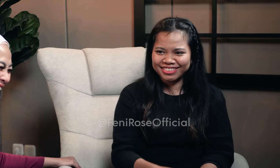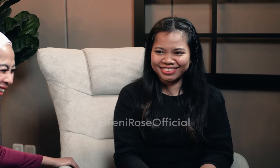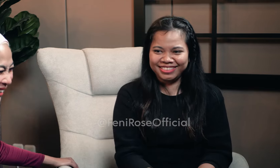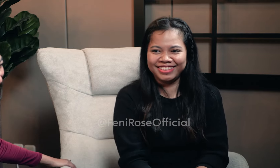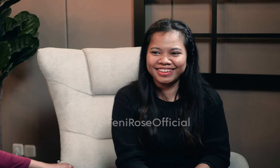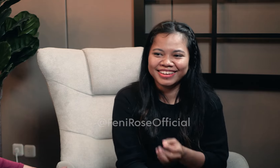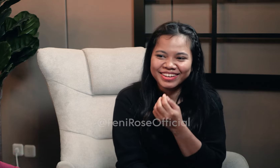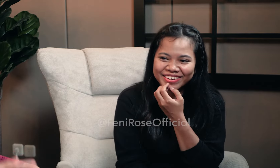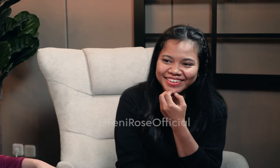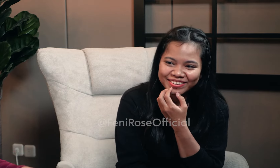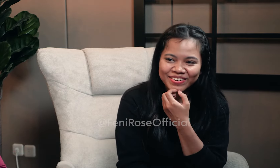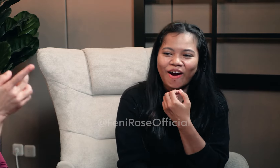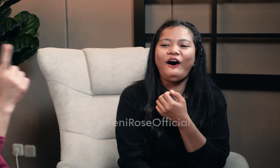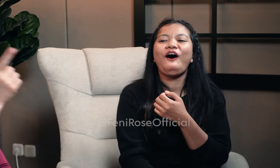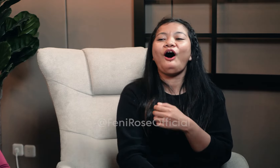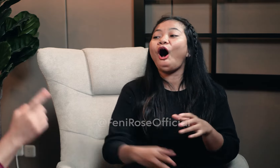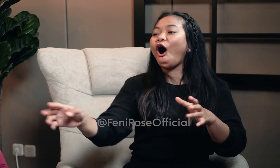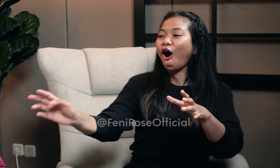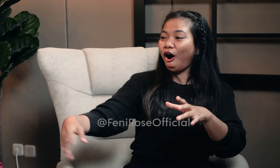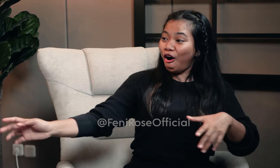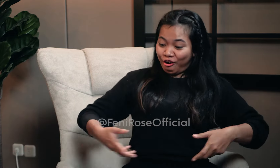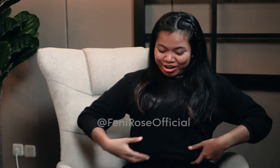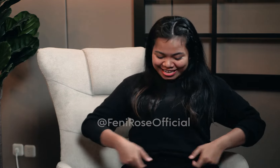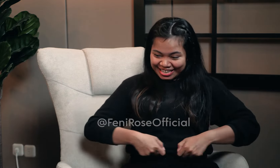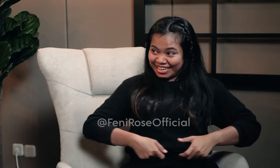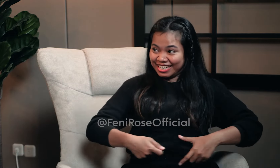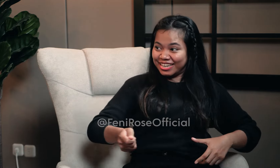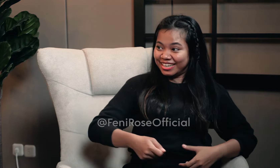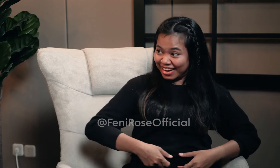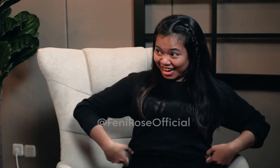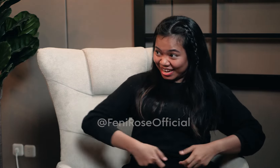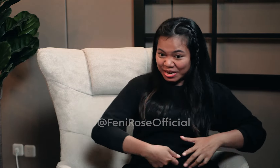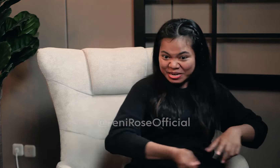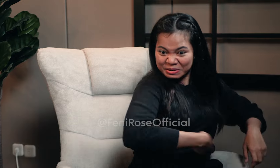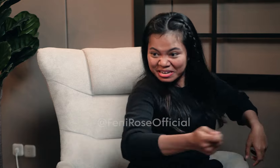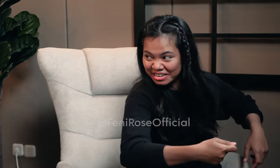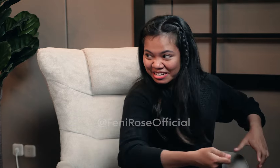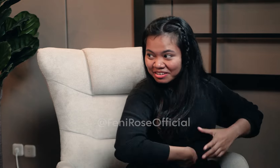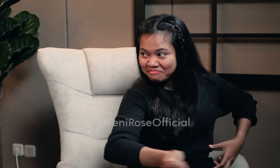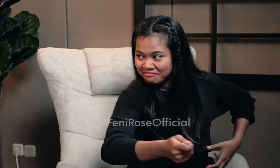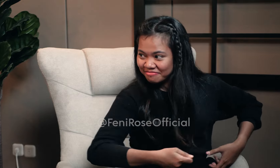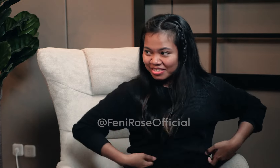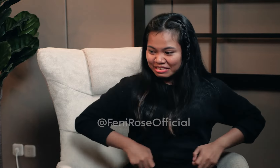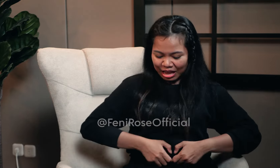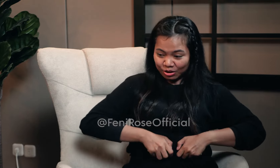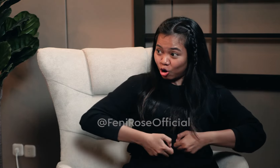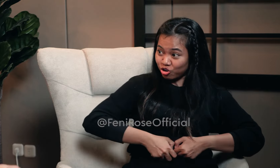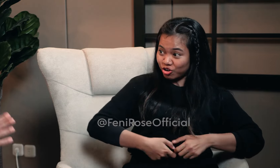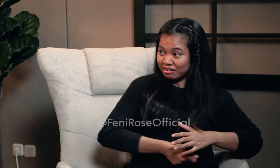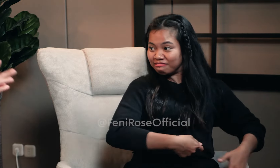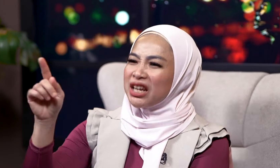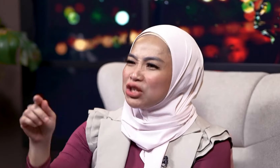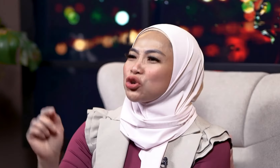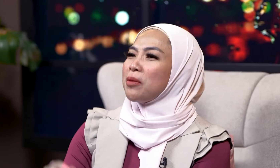apa Nah itu juga enggak tahu itu ya mungkin ohalah Akak gesper gitu loh mbak selepet nah ini juga